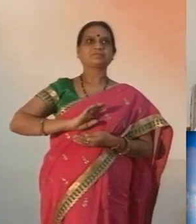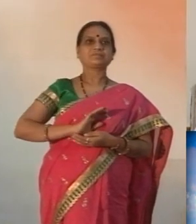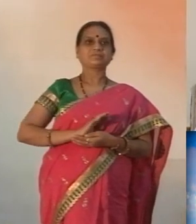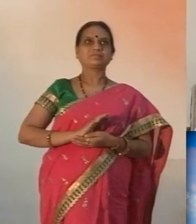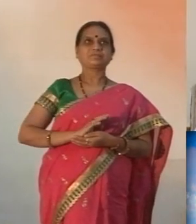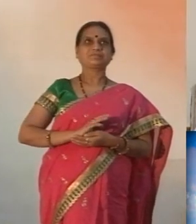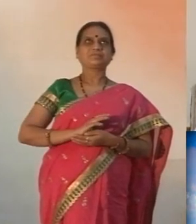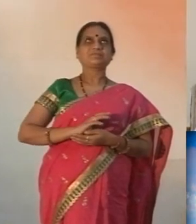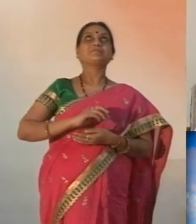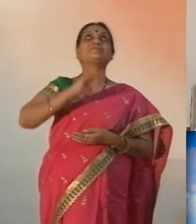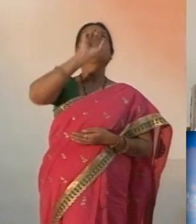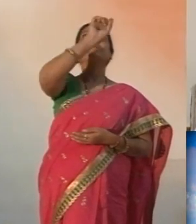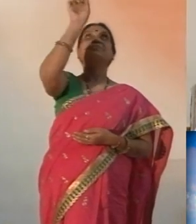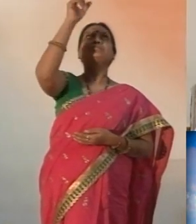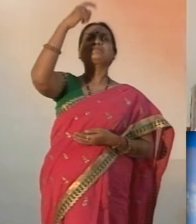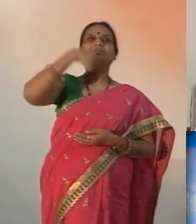स्पष्ट परिचय होना